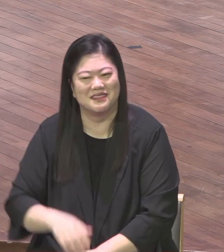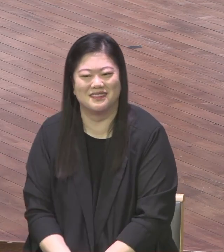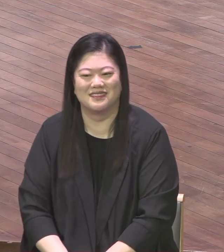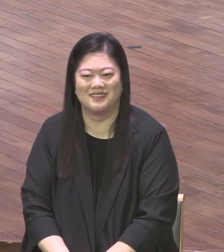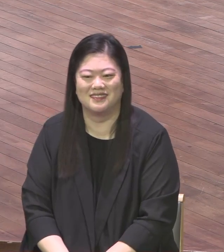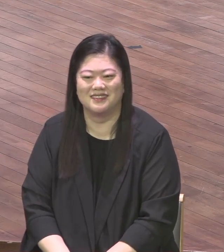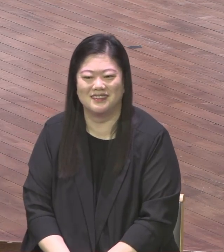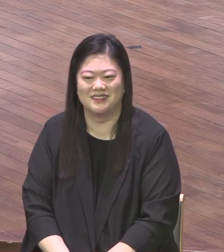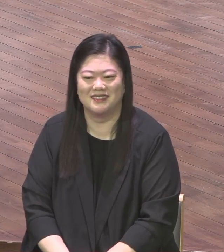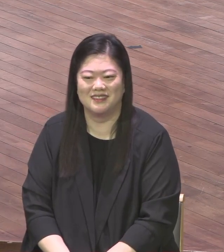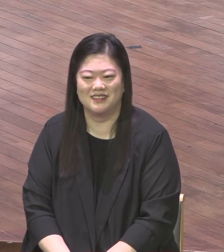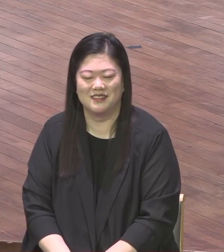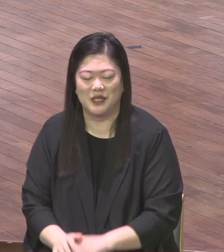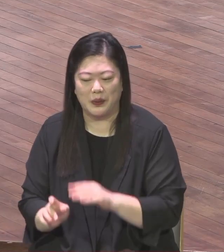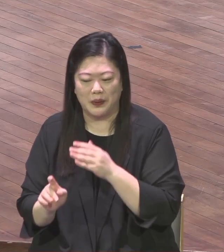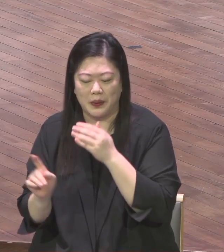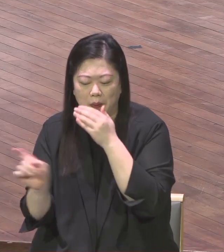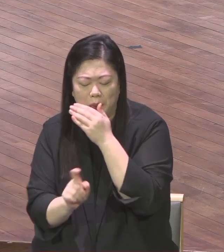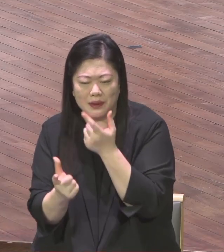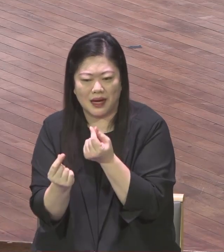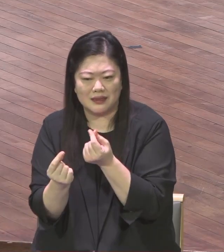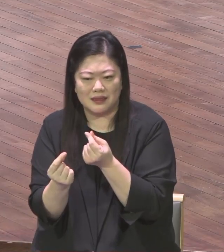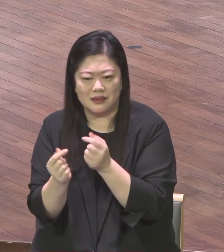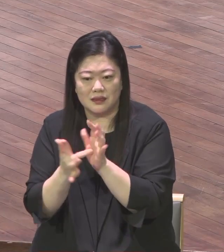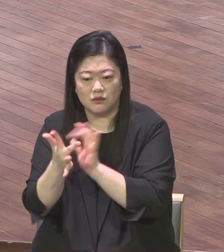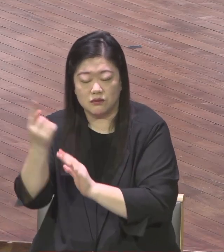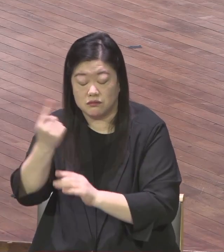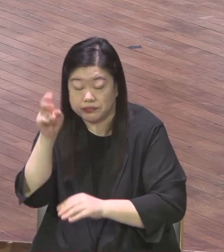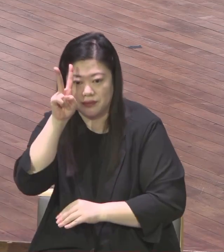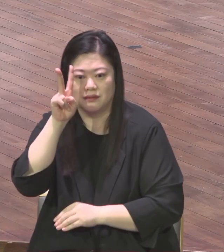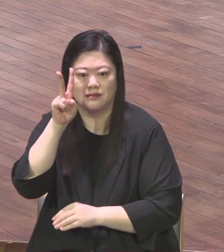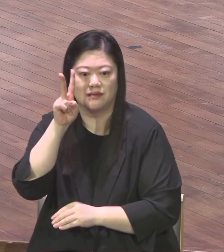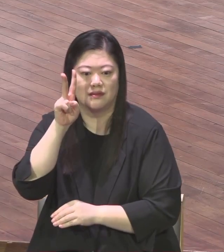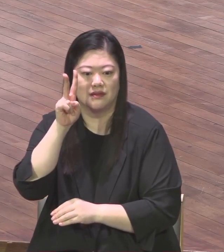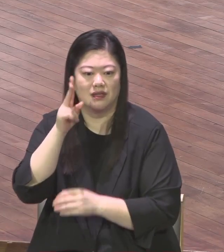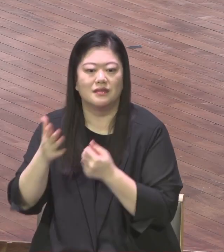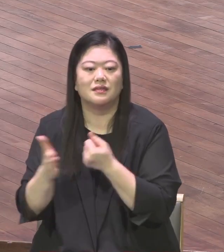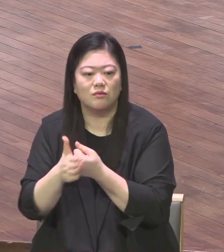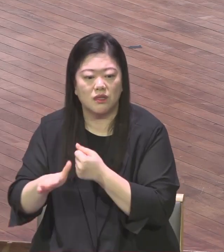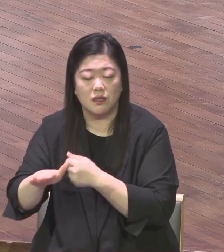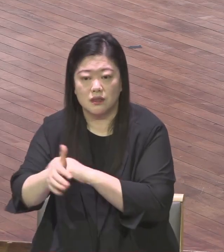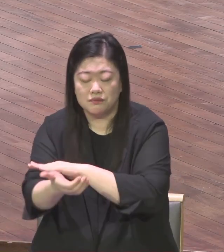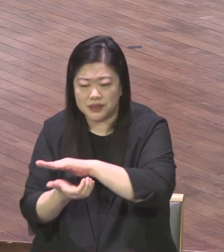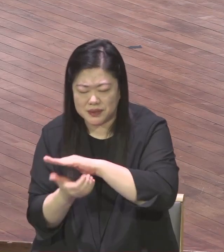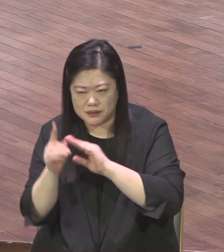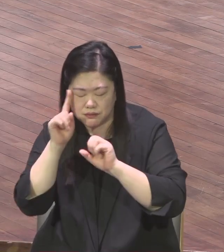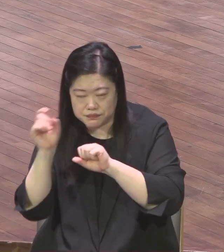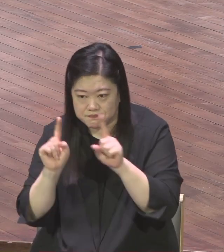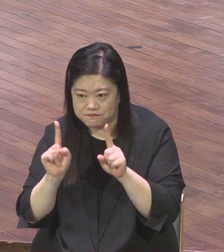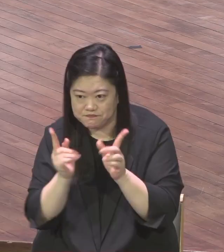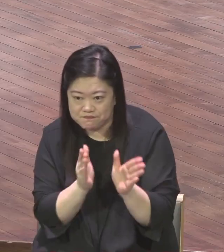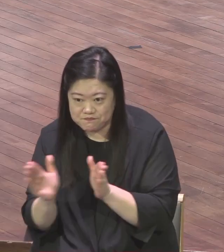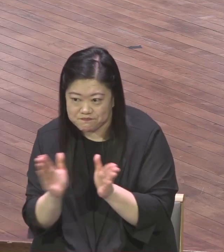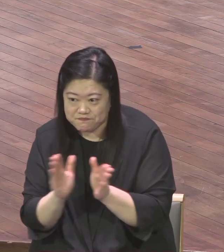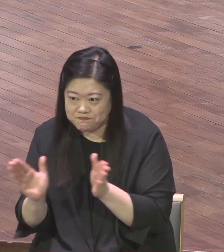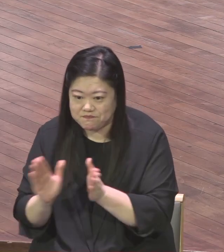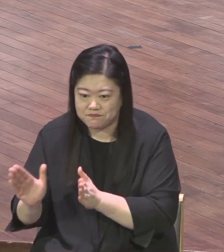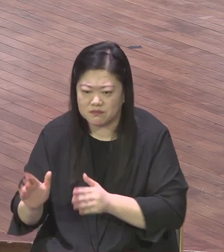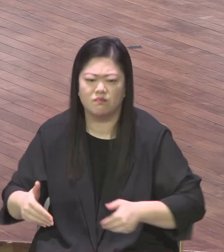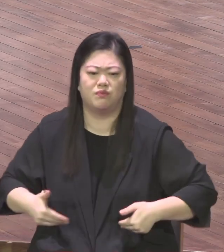도둑같이 오기. 도둑같이. 바울은 영적으로 무슨 말입니까? 깨어 정신 차리라 그래요. 그 말이요.